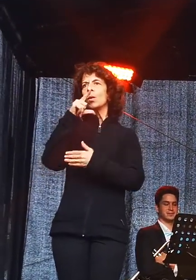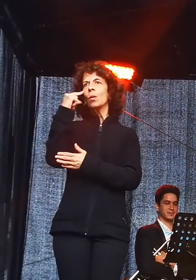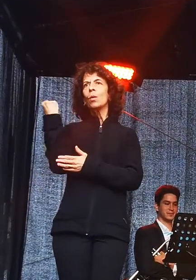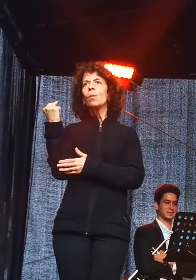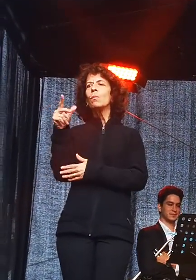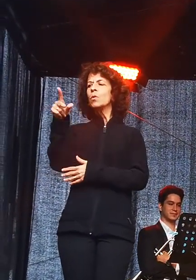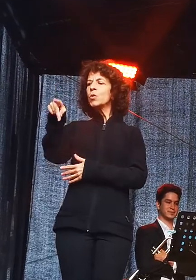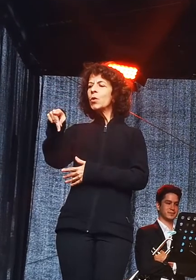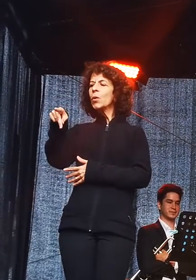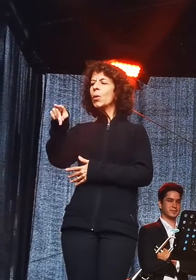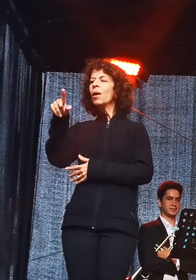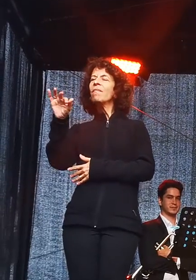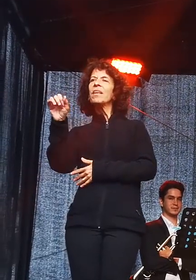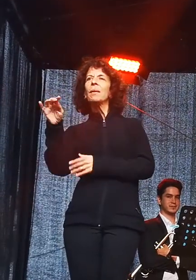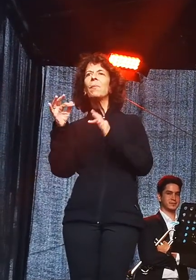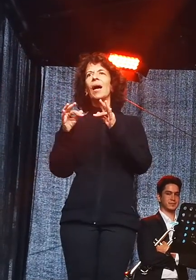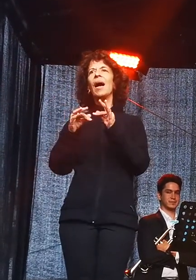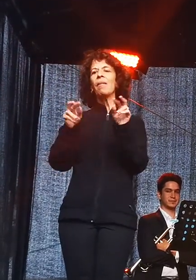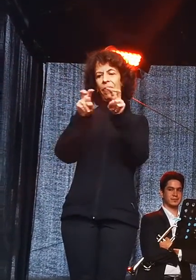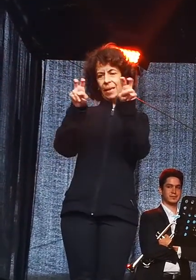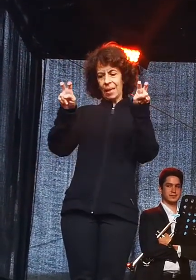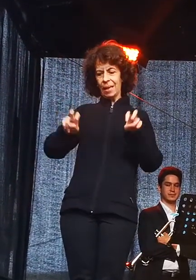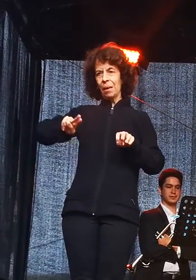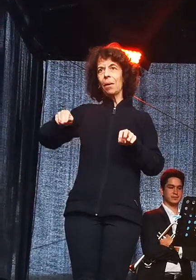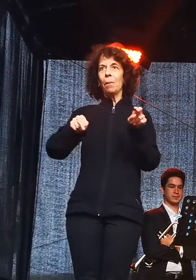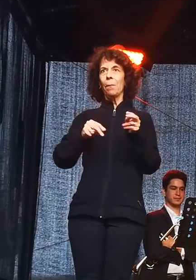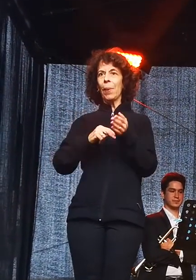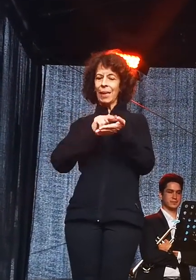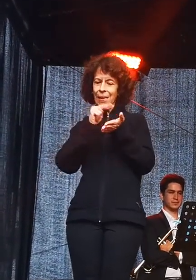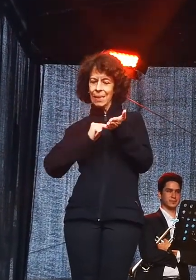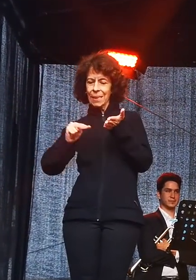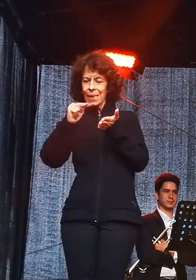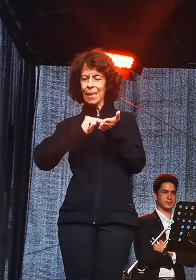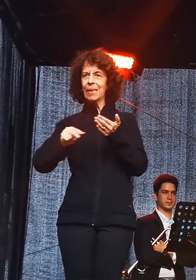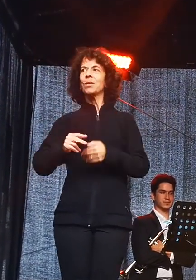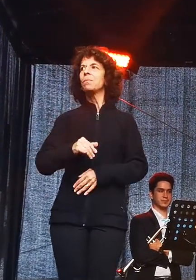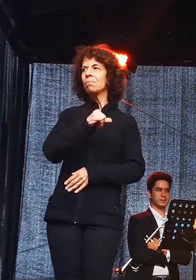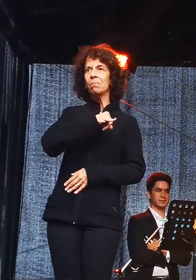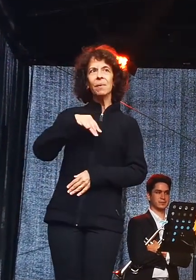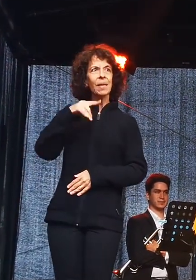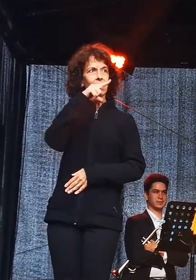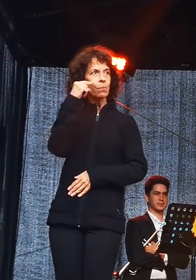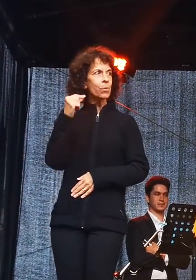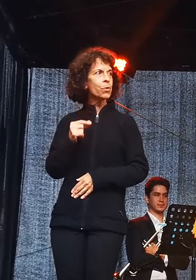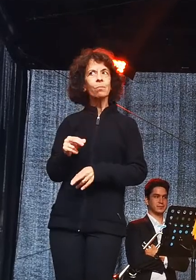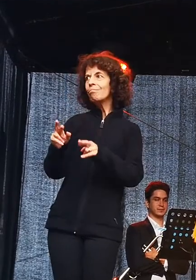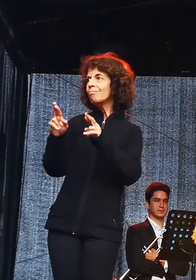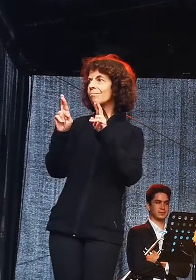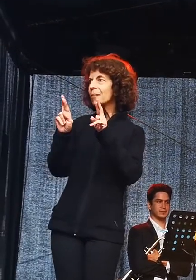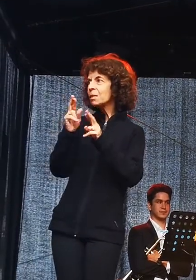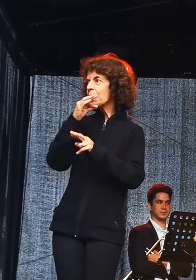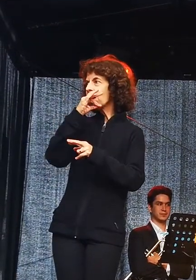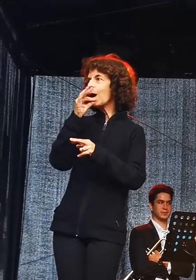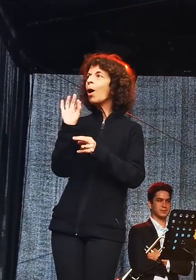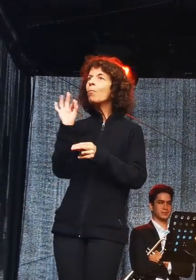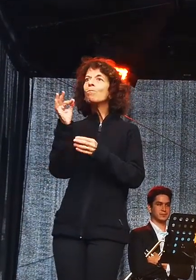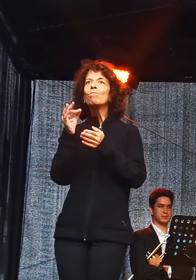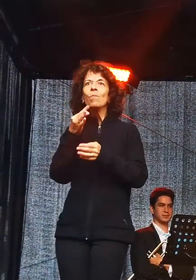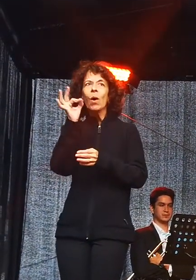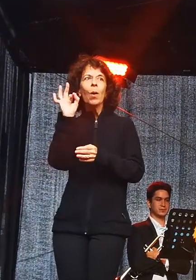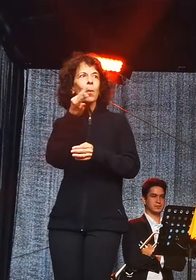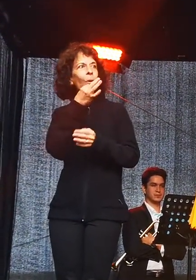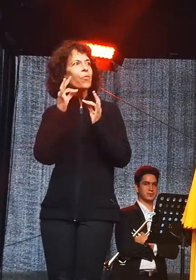Adrien Philippe pour la lecture du pacte. Mesdames et messieurs, j'espère que vous avez pu profiter des nombreux concerts